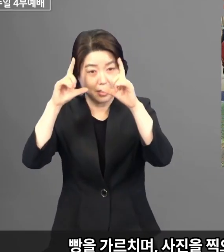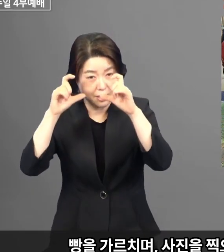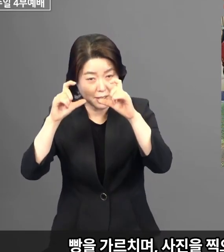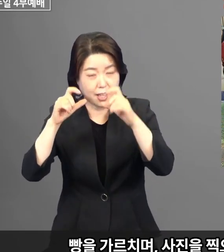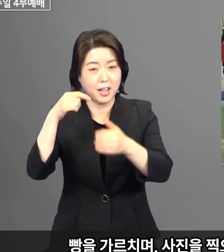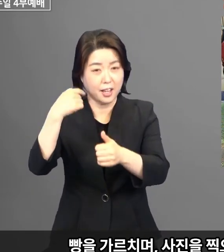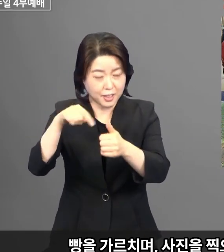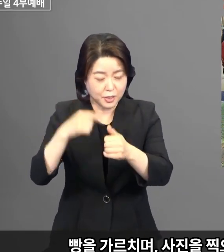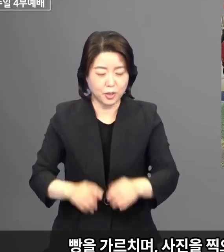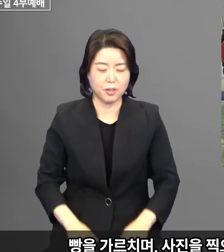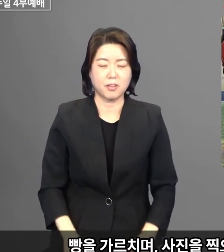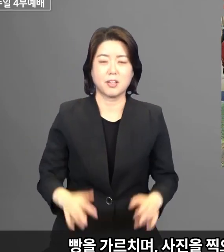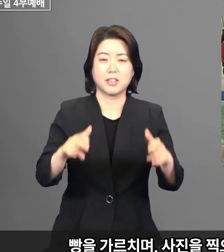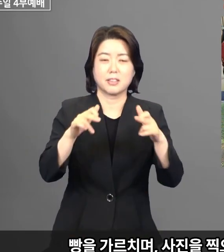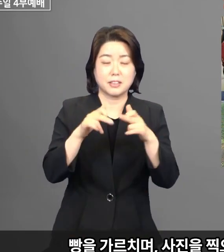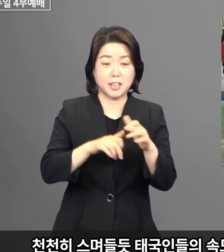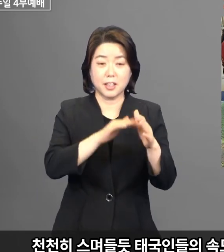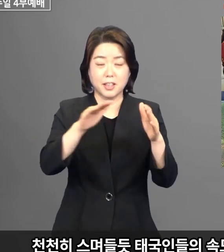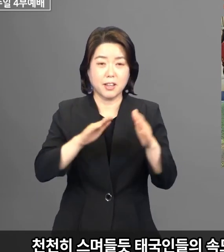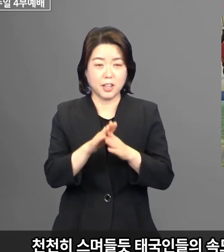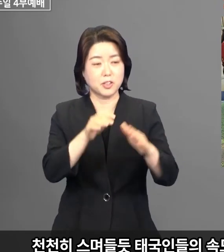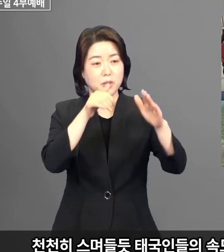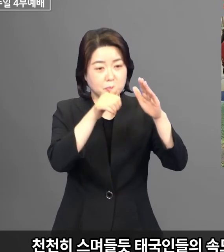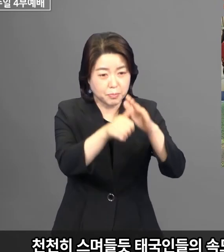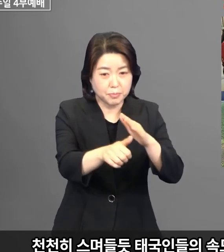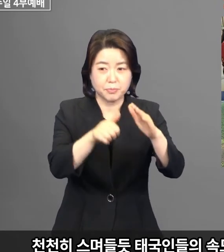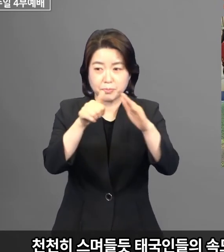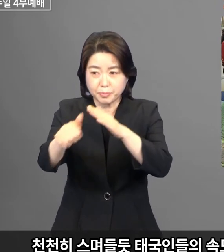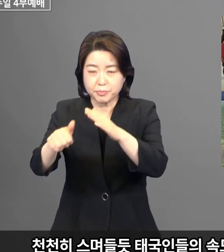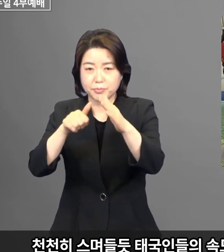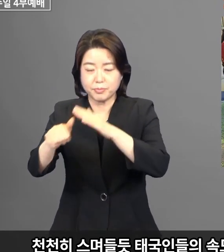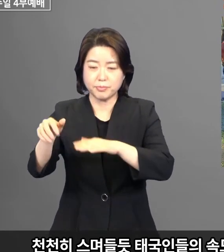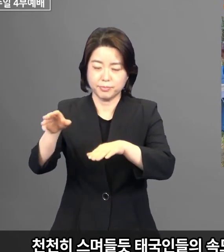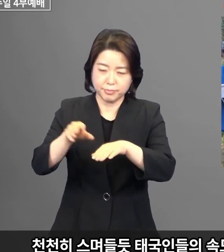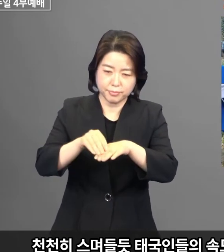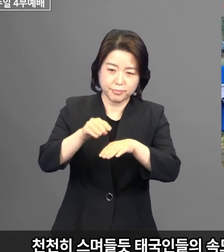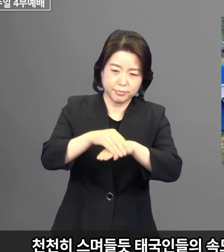찍으며 장애 가정을 찾아가며 천천히 스며들듯